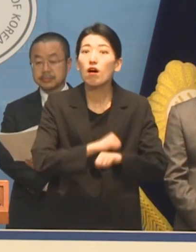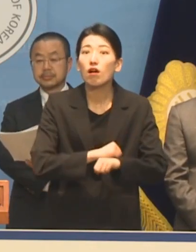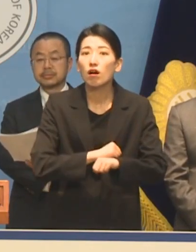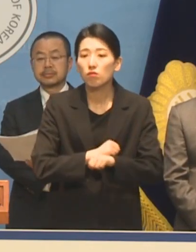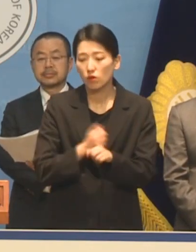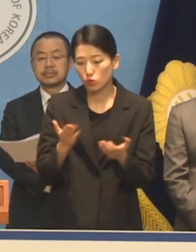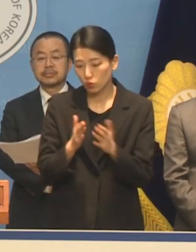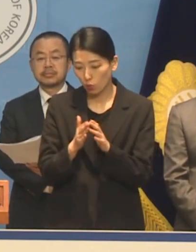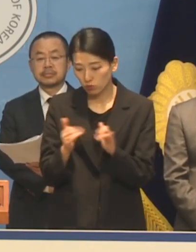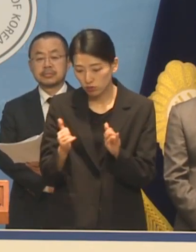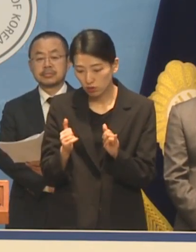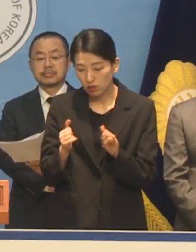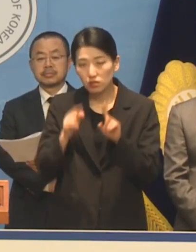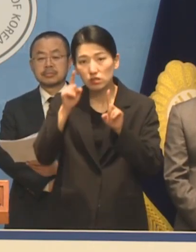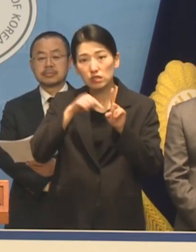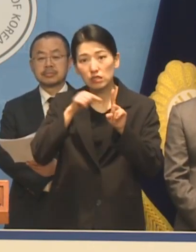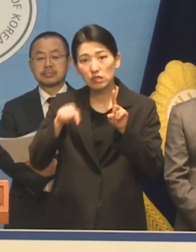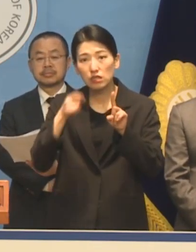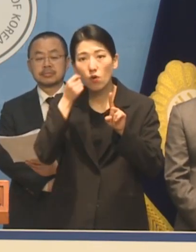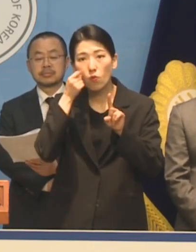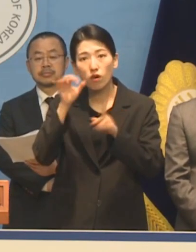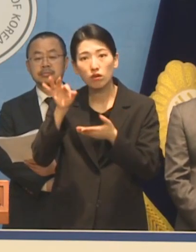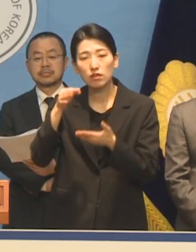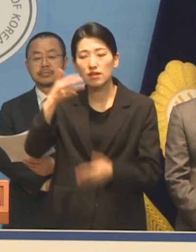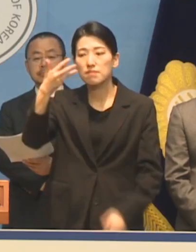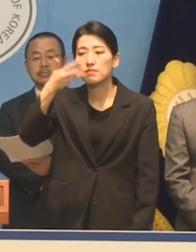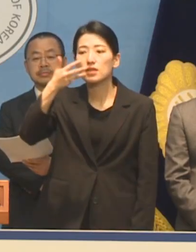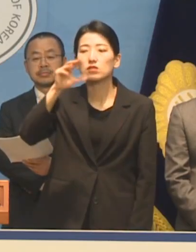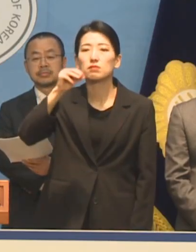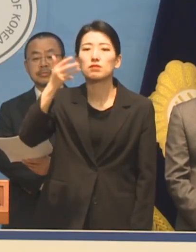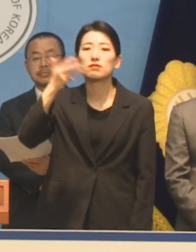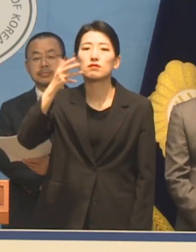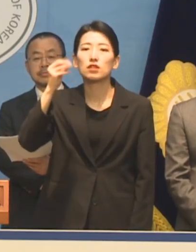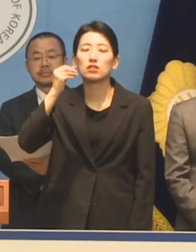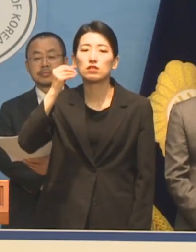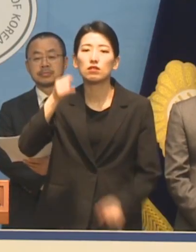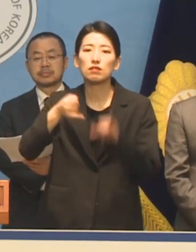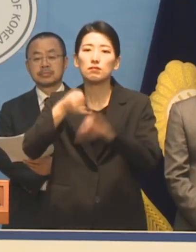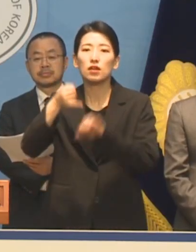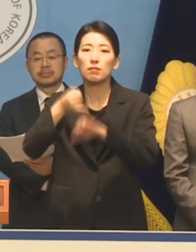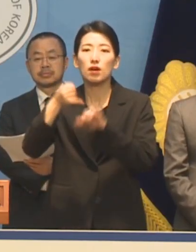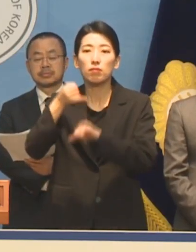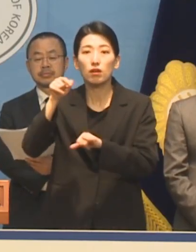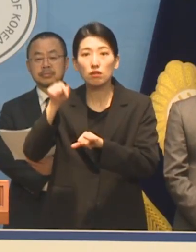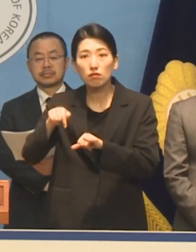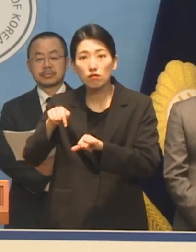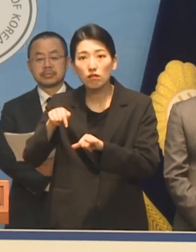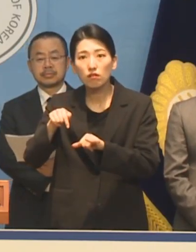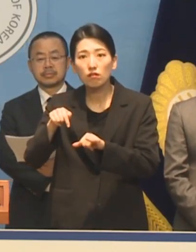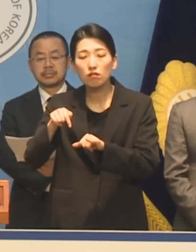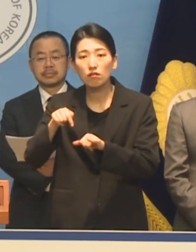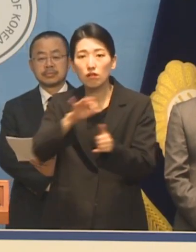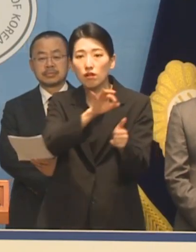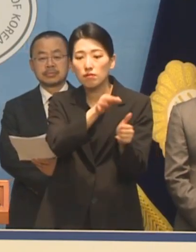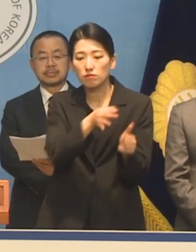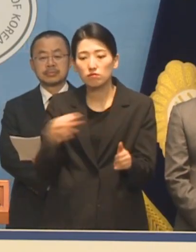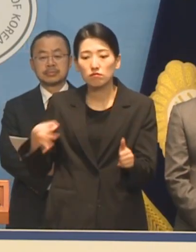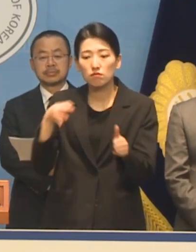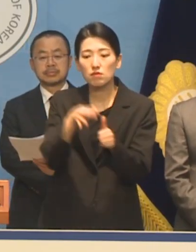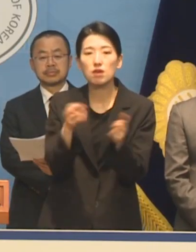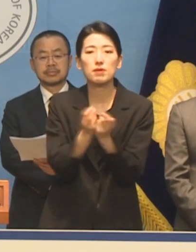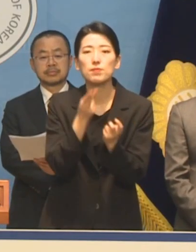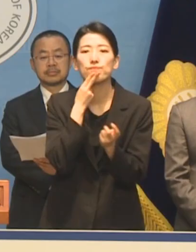1인당 최대 8천만 원에 달하는 체불임금은 고스란히 사라지고 말 것입니다.